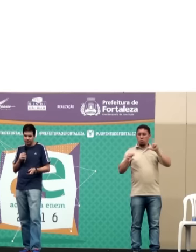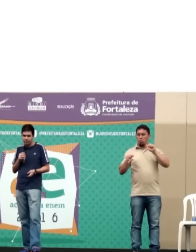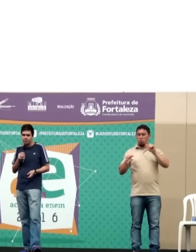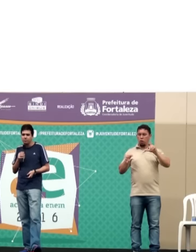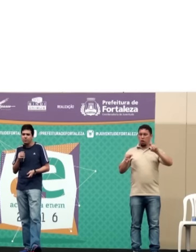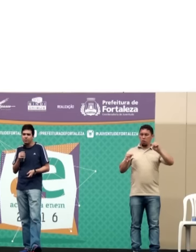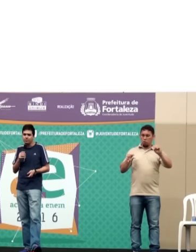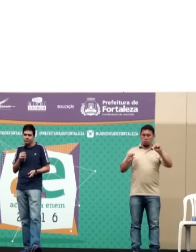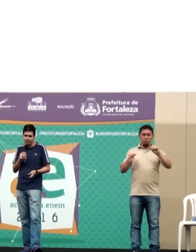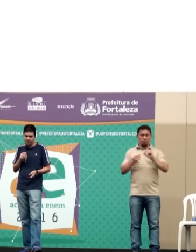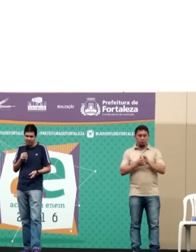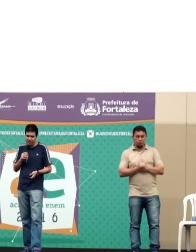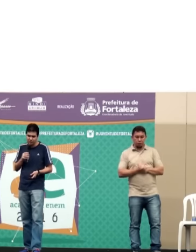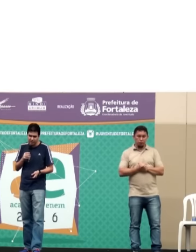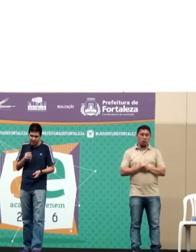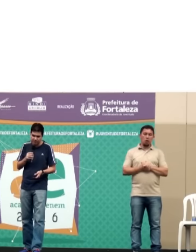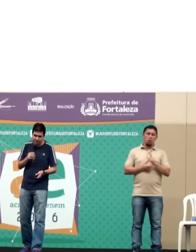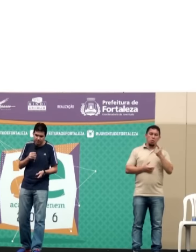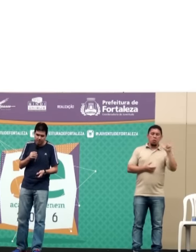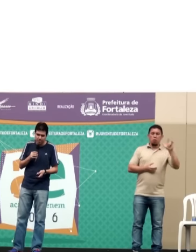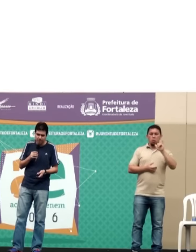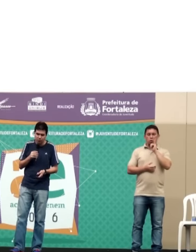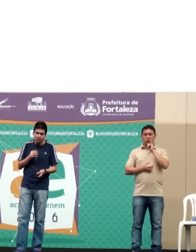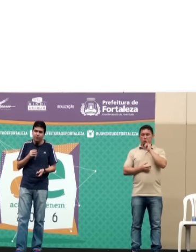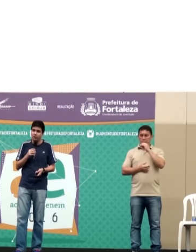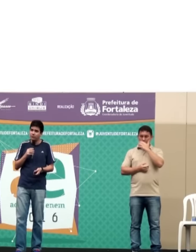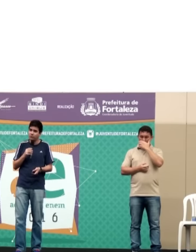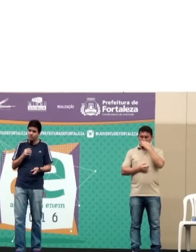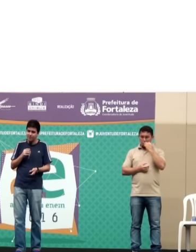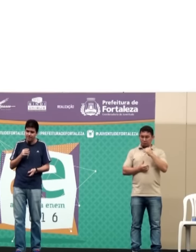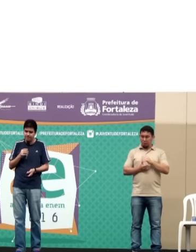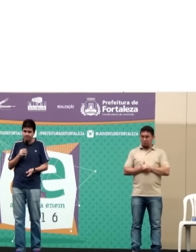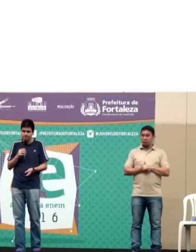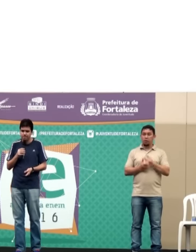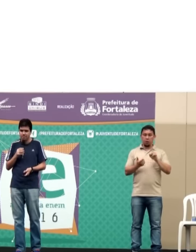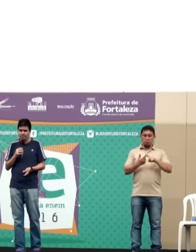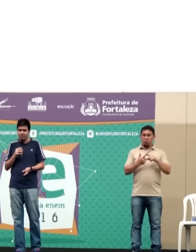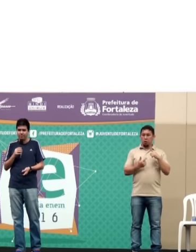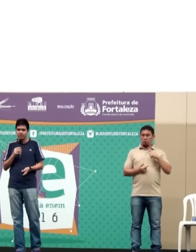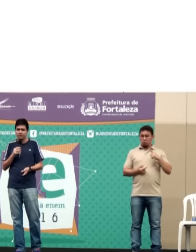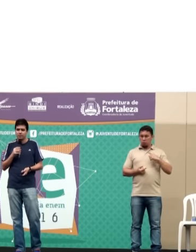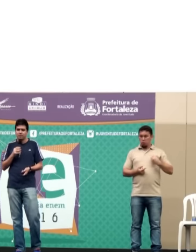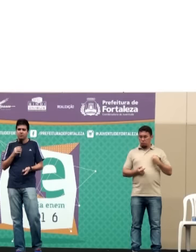ok? Vamos para mais um exemplo, com fósforo também.